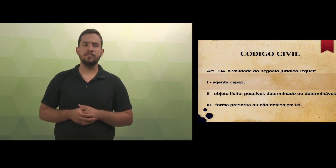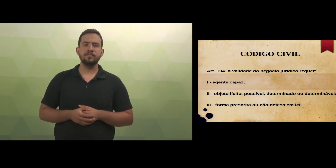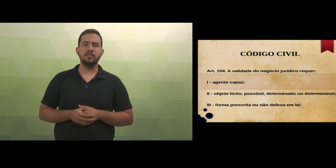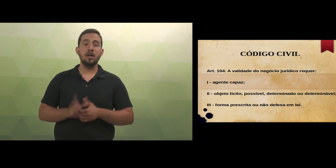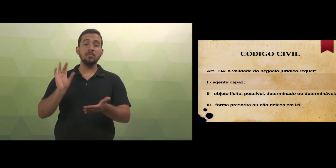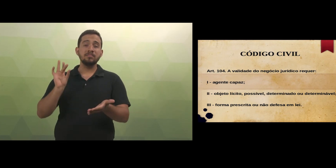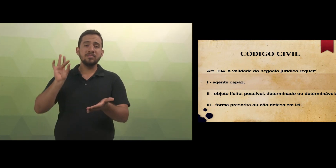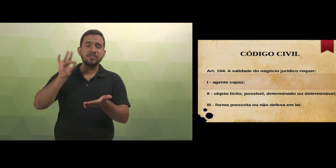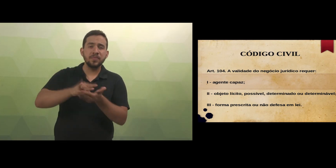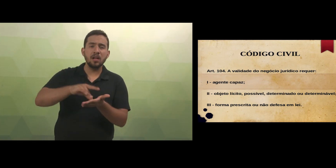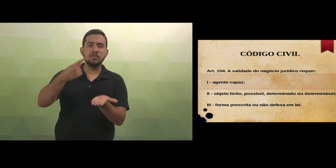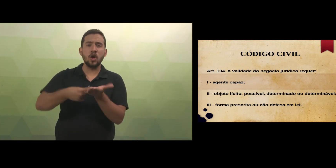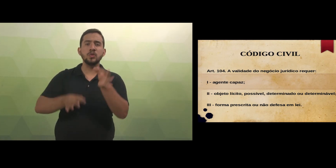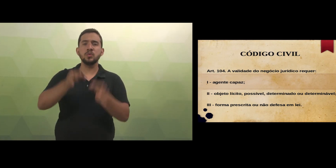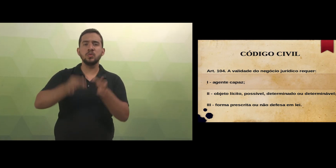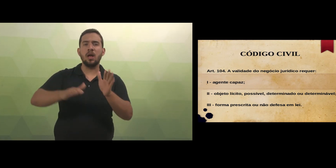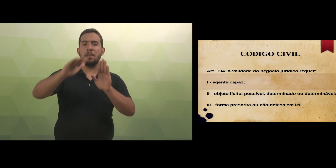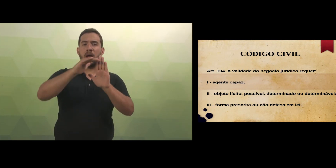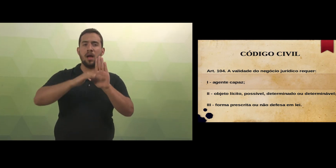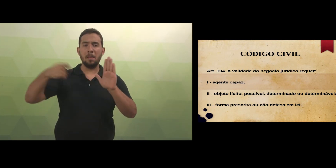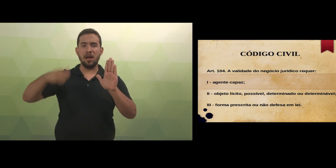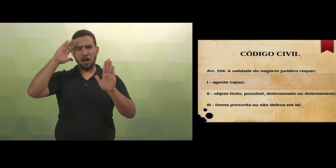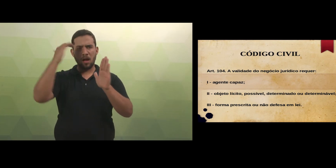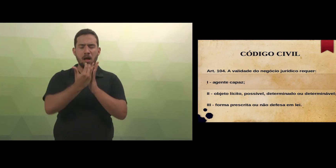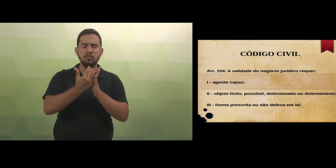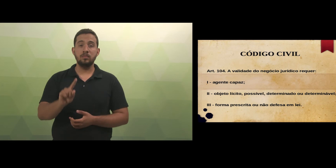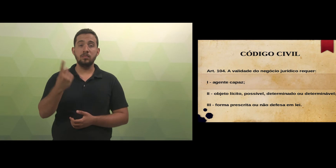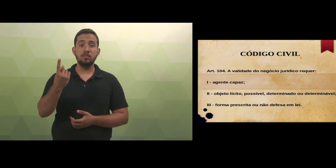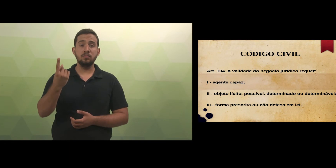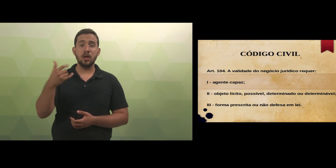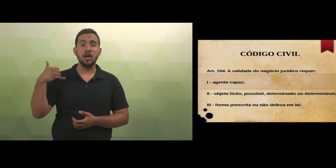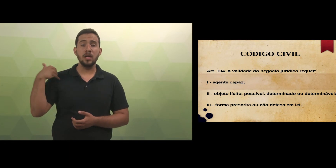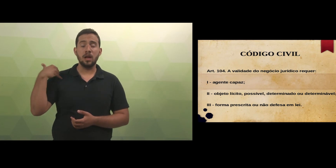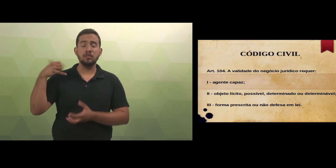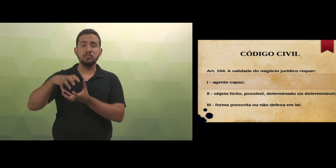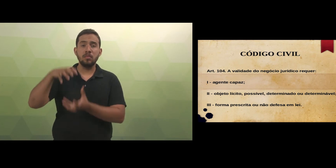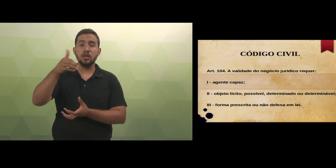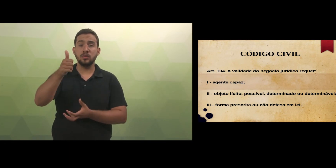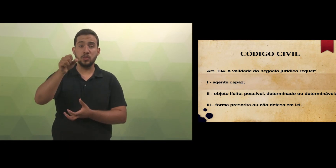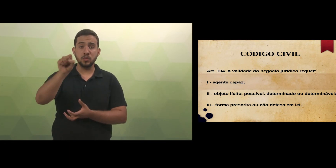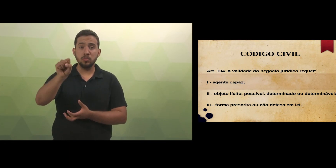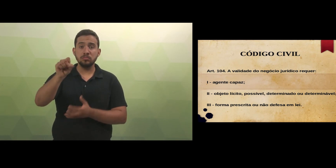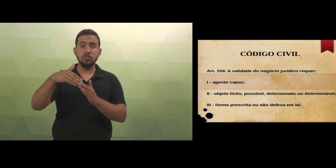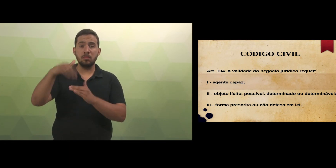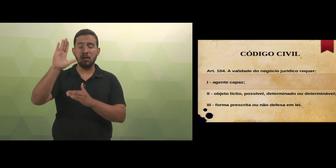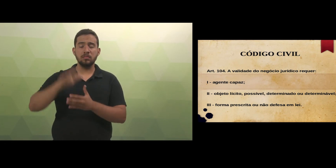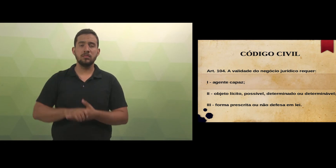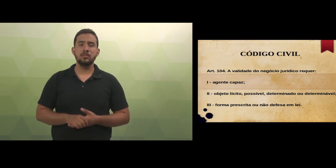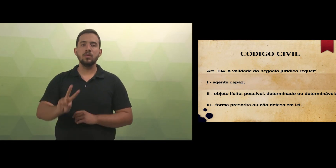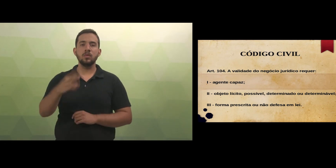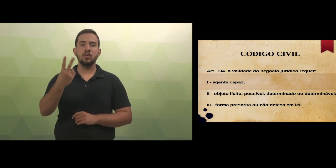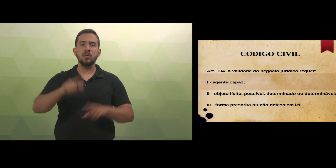requisitos de validade do negócio jurídico, dizendo o seguinte, artigo 104. A validade do negócio jurídico